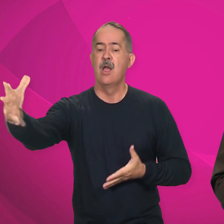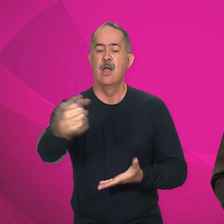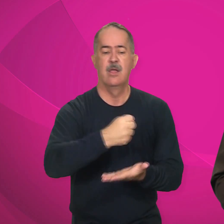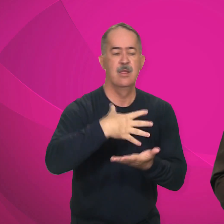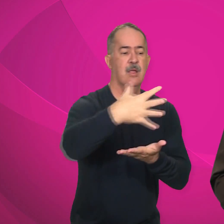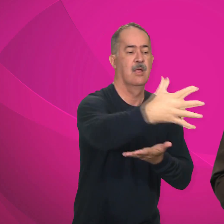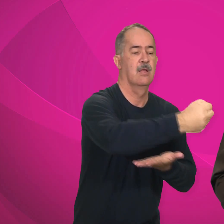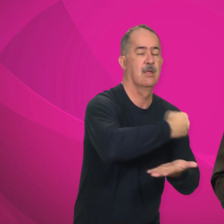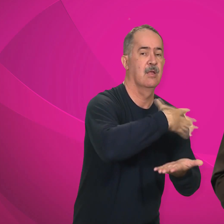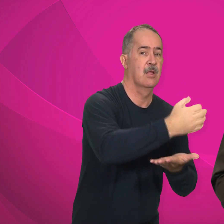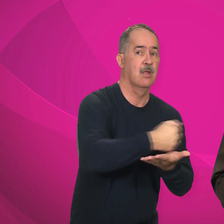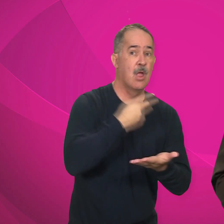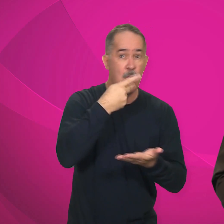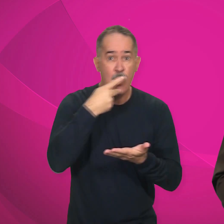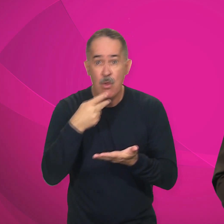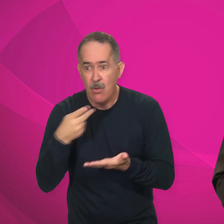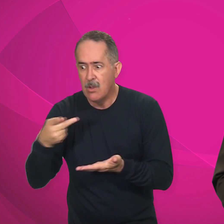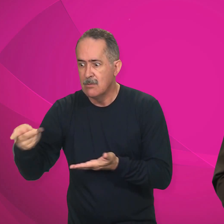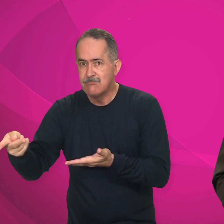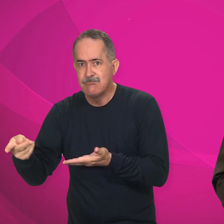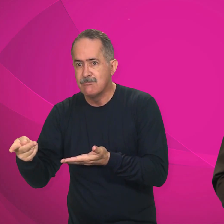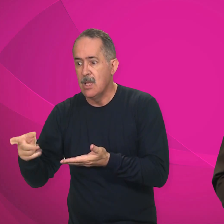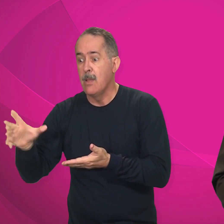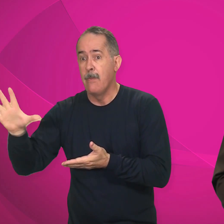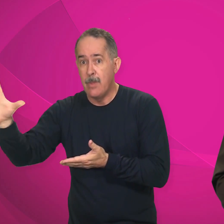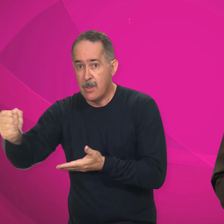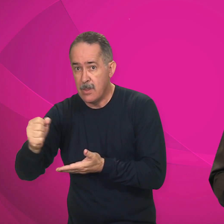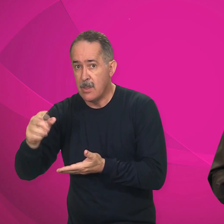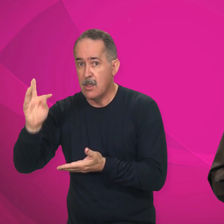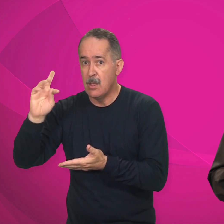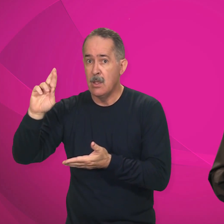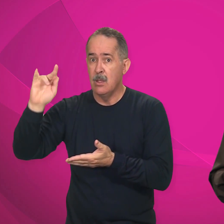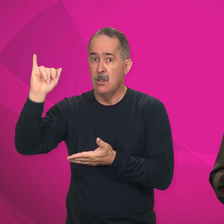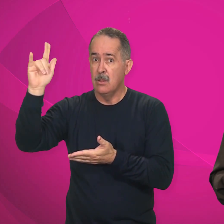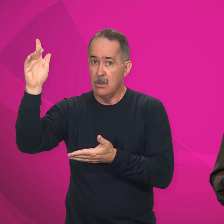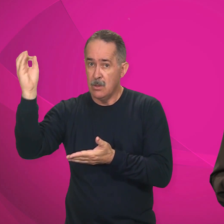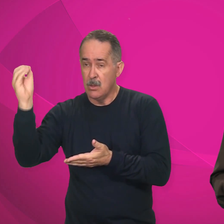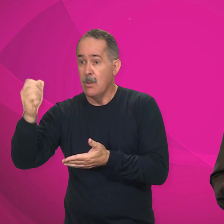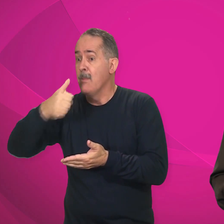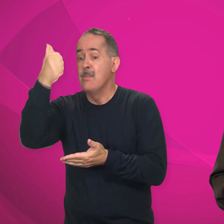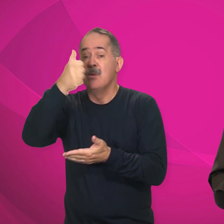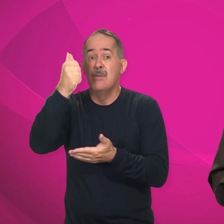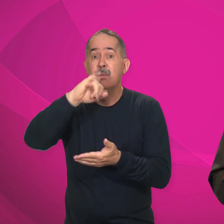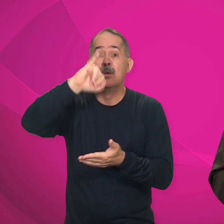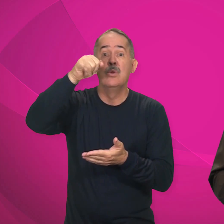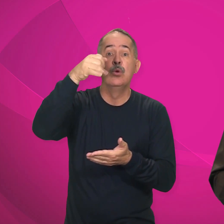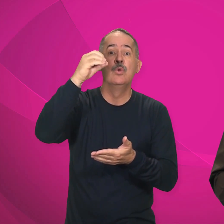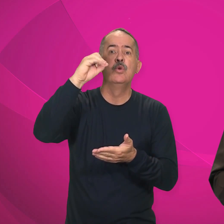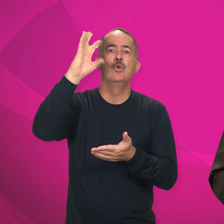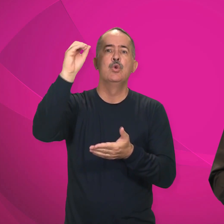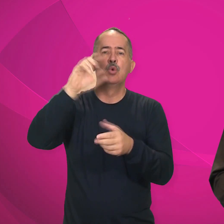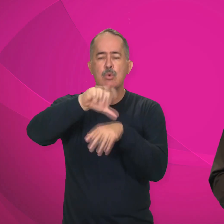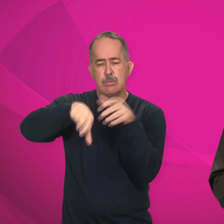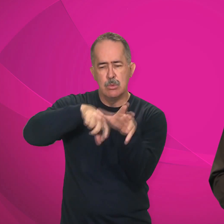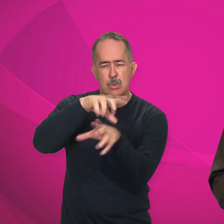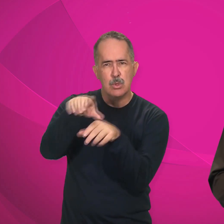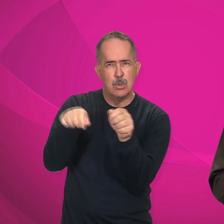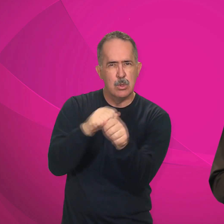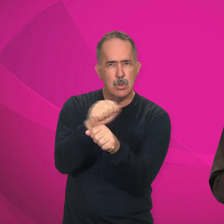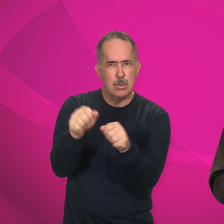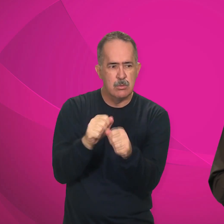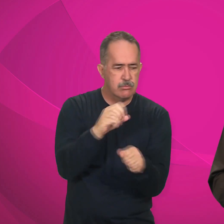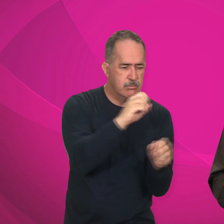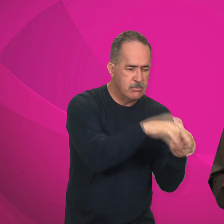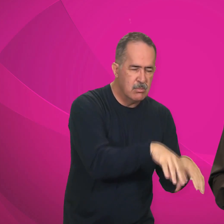da colheita, direi aos que cortam o trigo: arrancai primeiro o joio e amarrai-o em